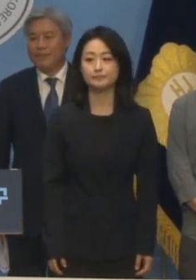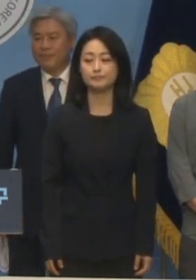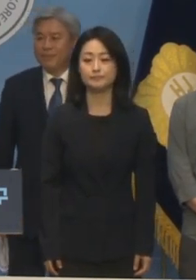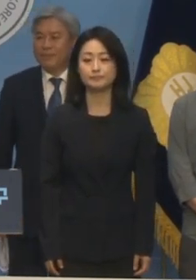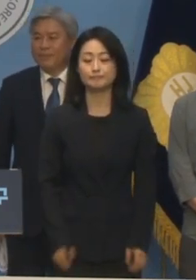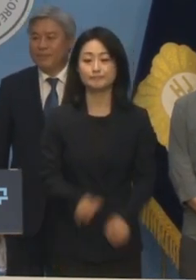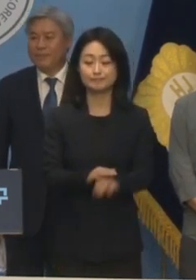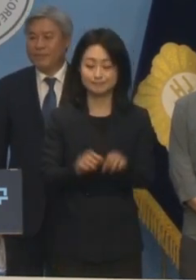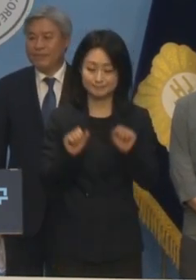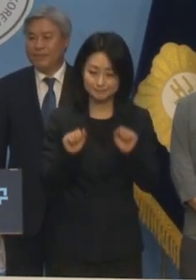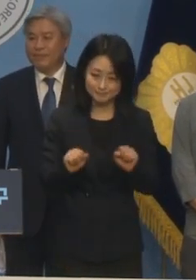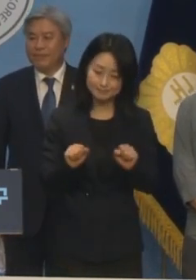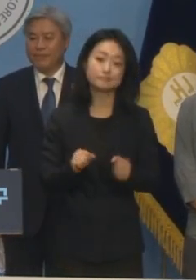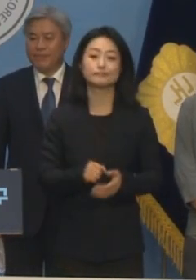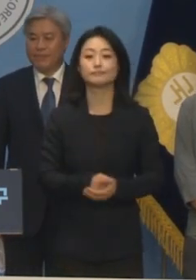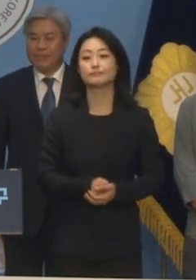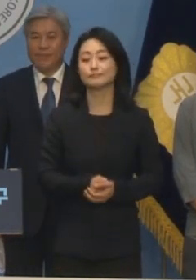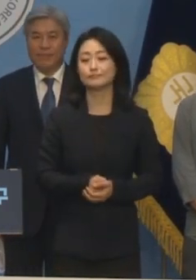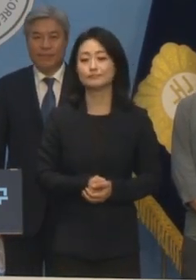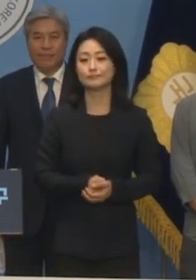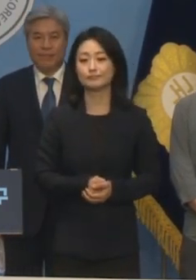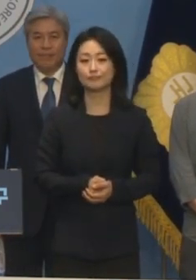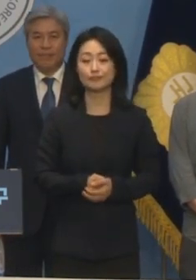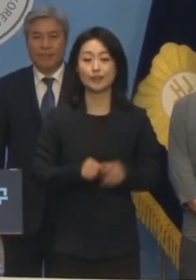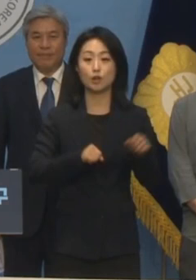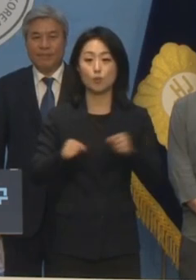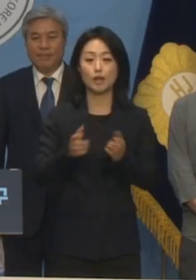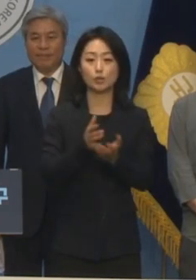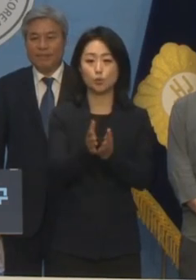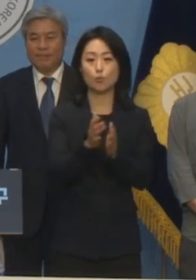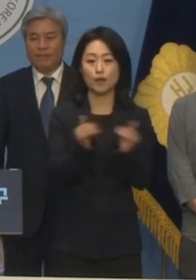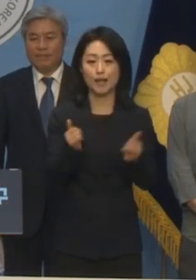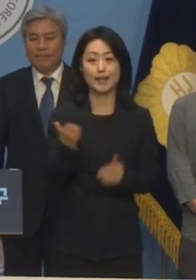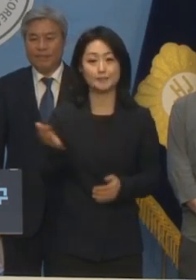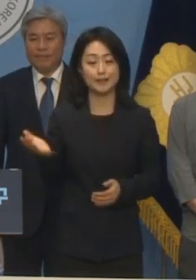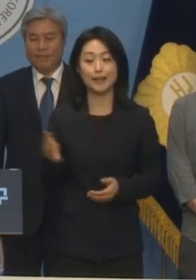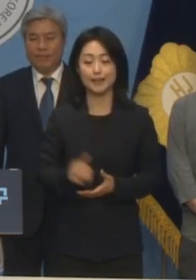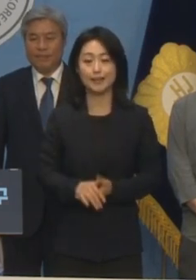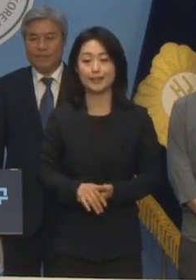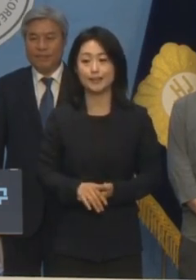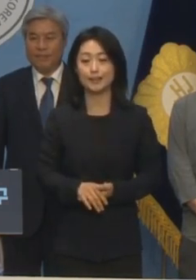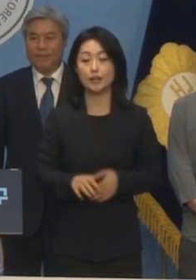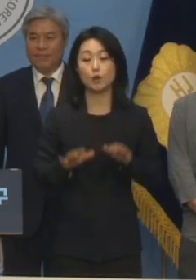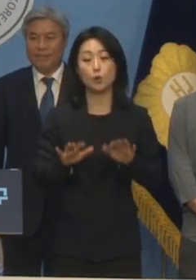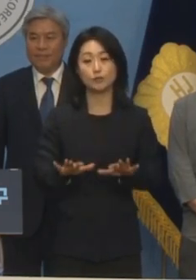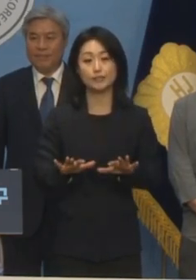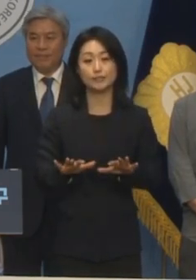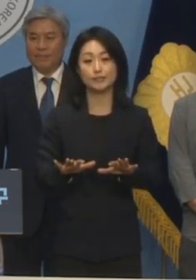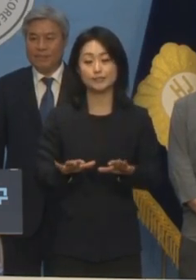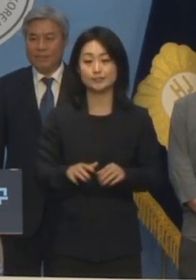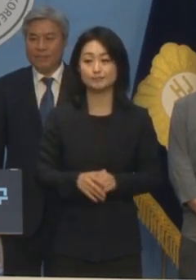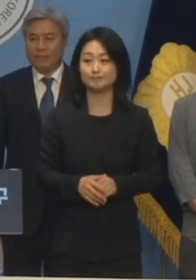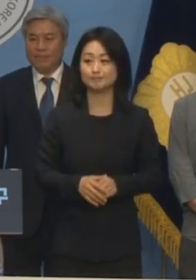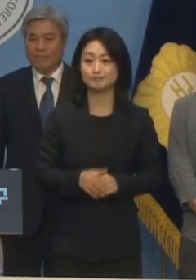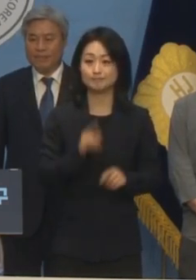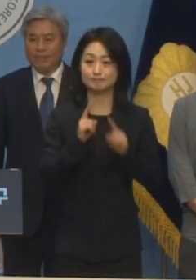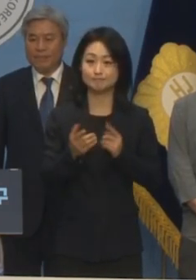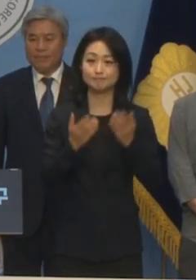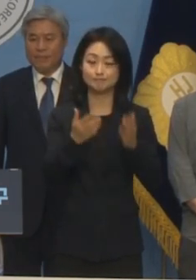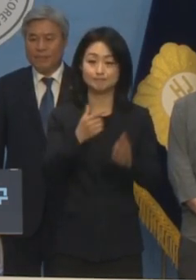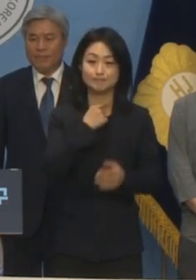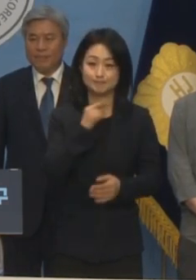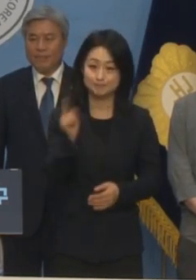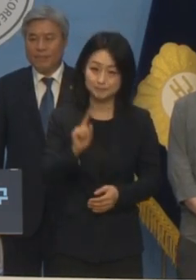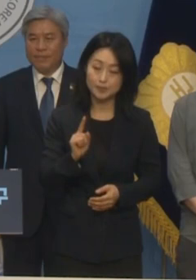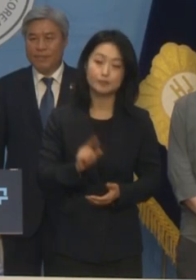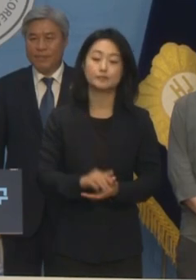네, 안녕하세요. 저는 플랜 1.5에서 활동하고 있는 권경락이라고 합니다. 오늘 기자회견에서 몇 가지 좀 강조를 드리고 싶은